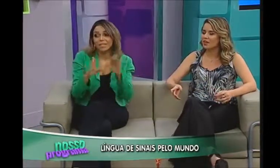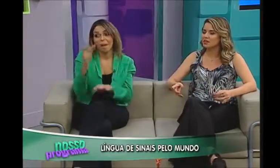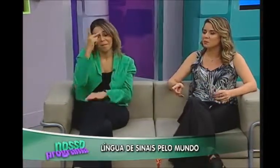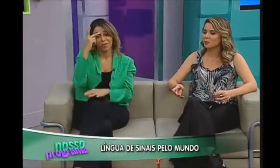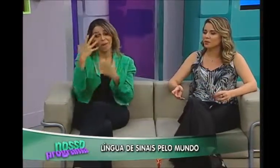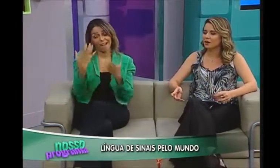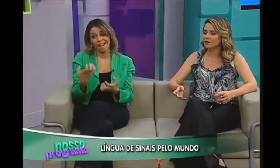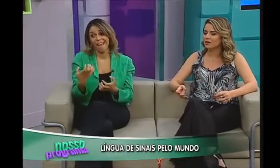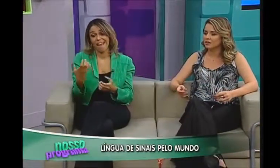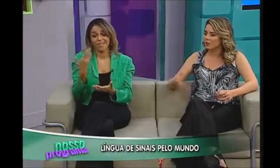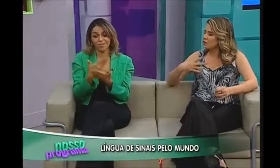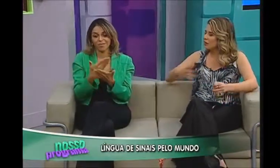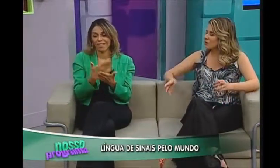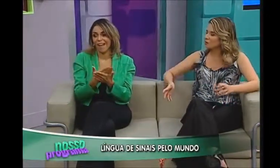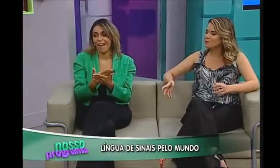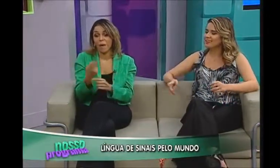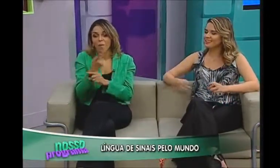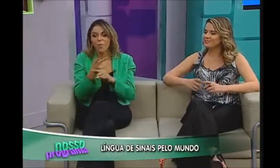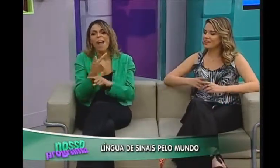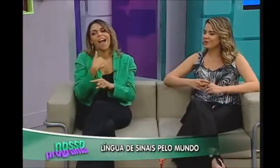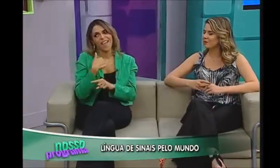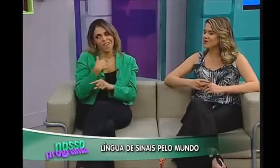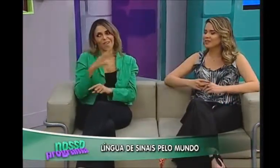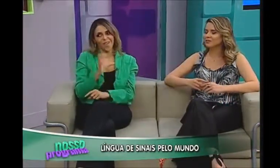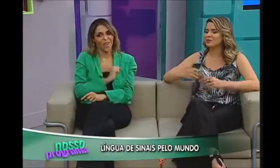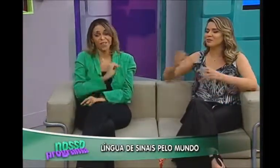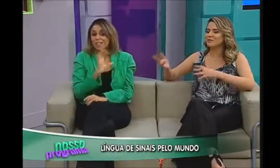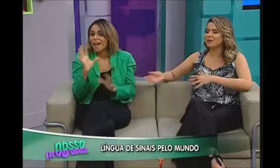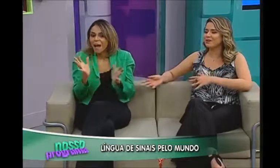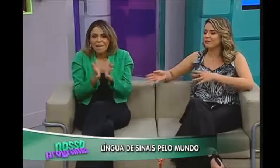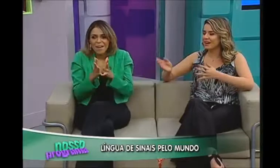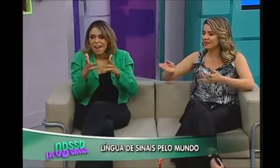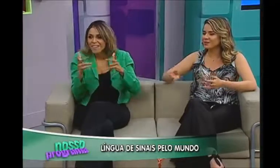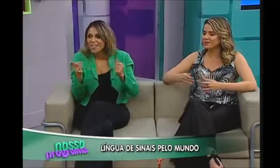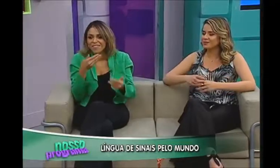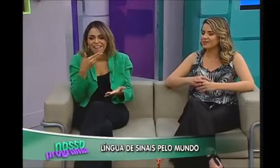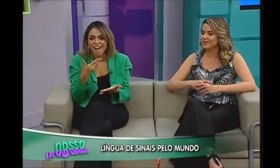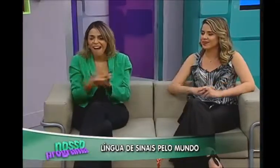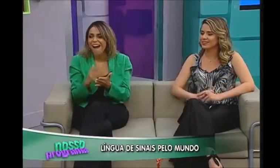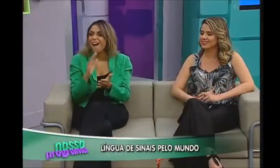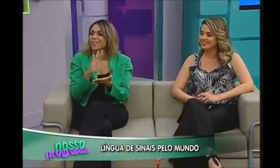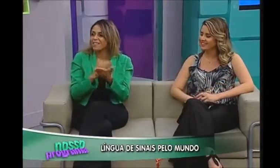atrás, procurar. E eu falo isso por mim também, que eu acho incrível, tanto o trabalho da Mari quanto o seu, Helder.